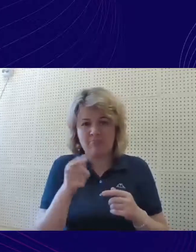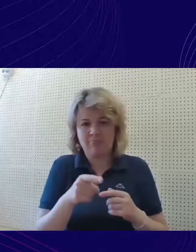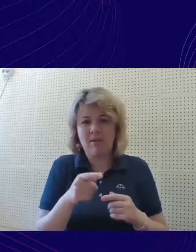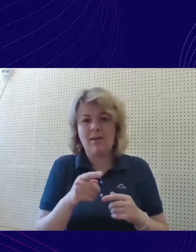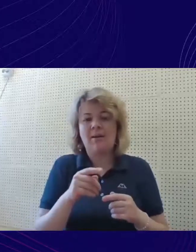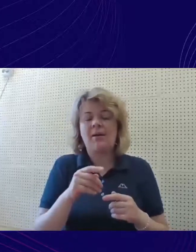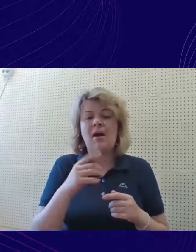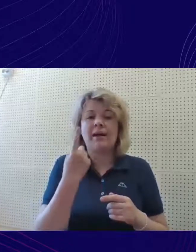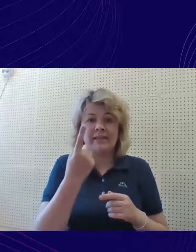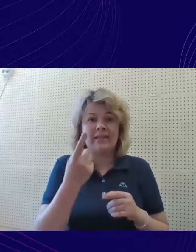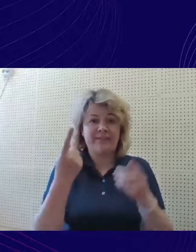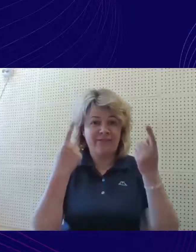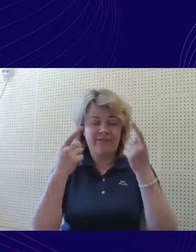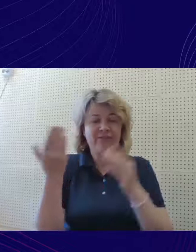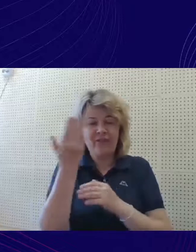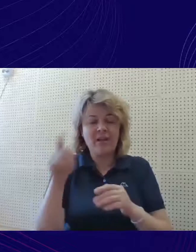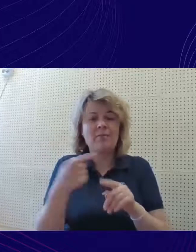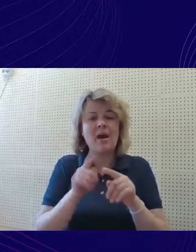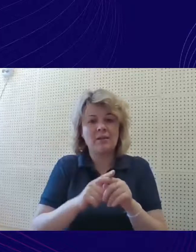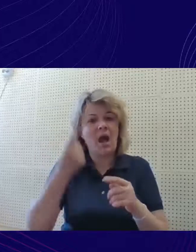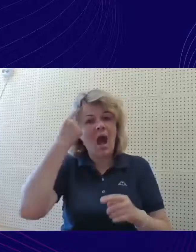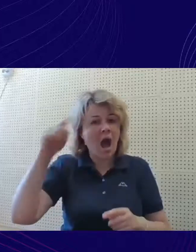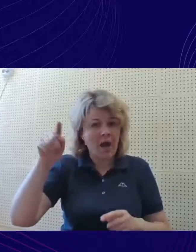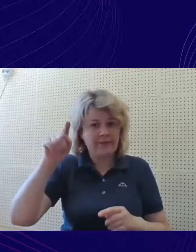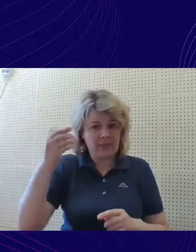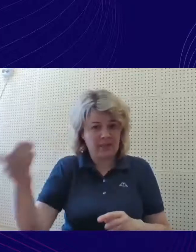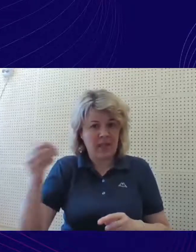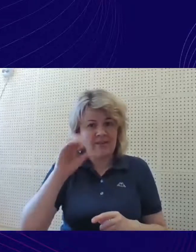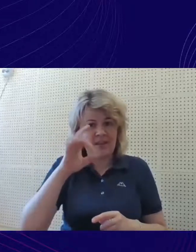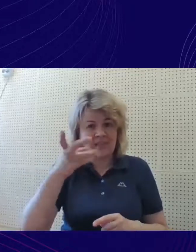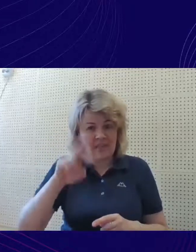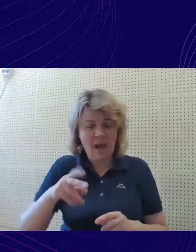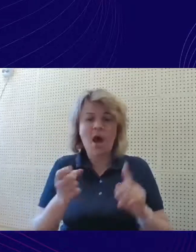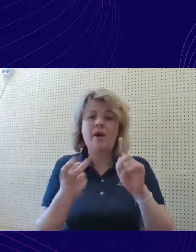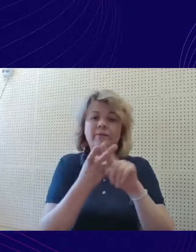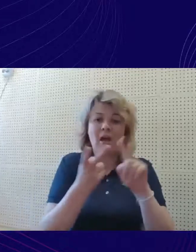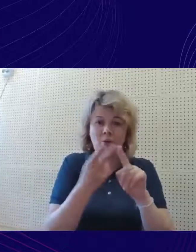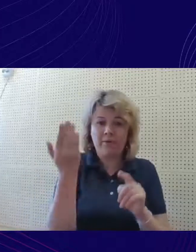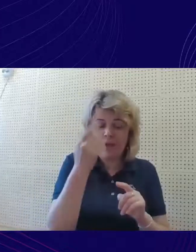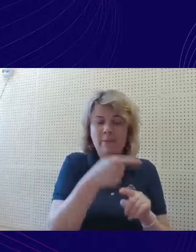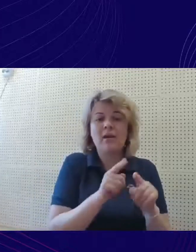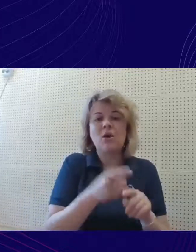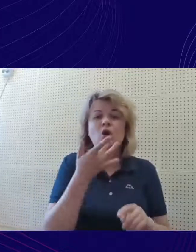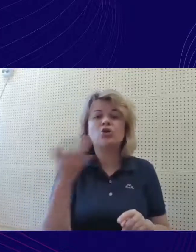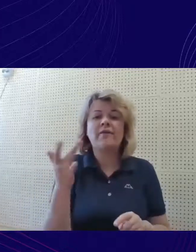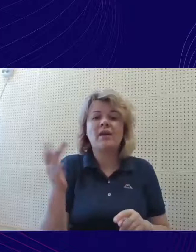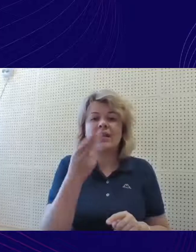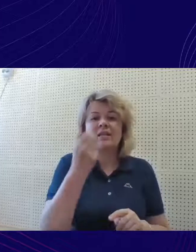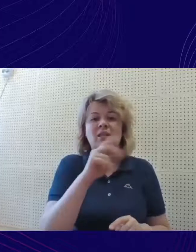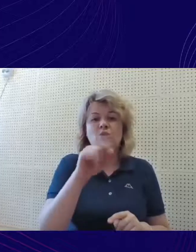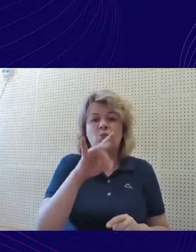версия, а вторая версия – это советская цензура, которая запретила несколько